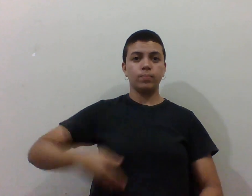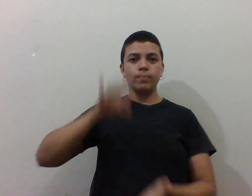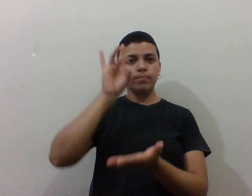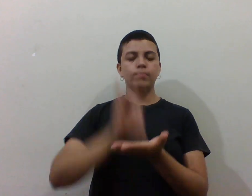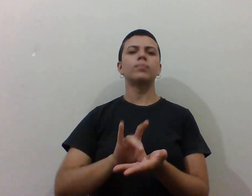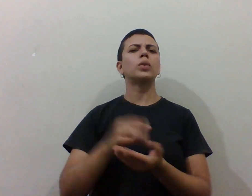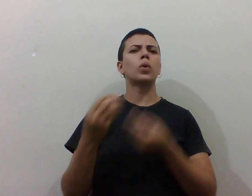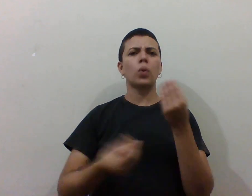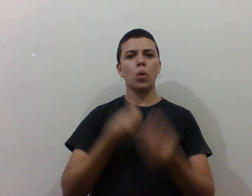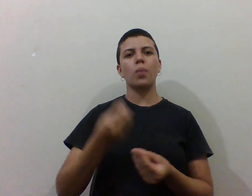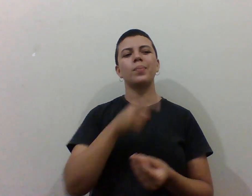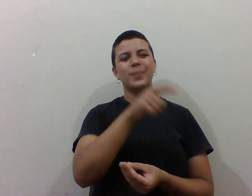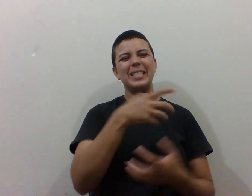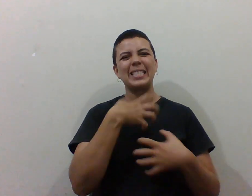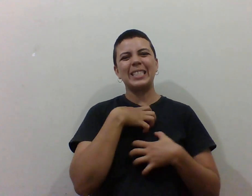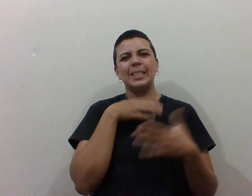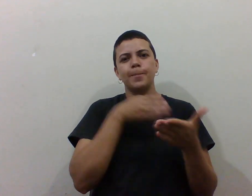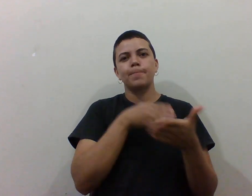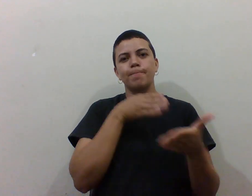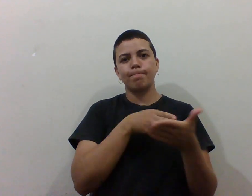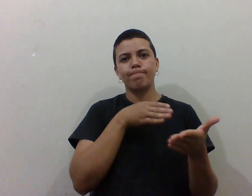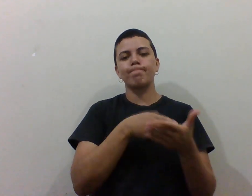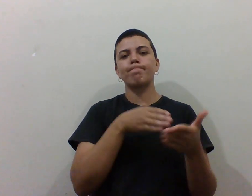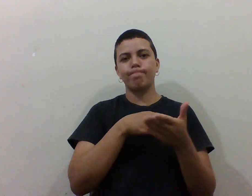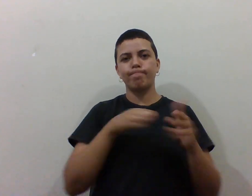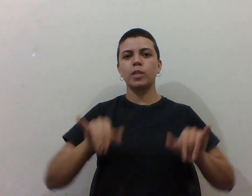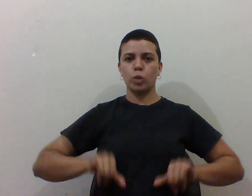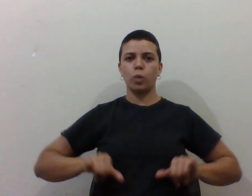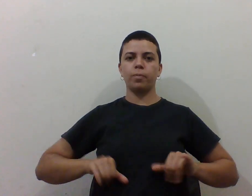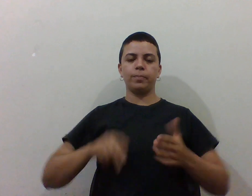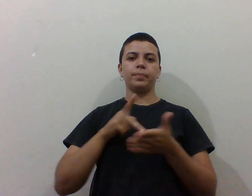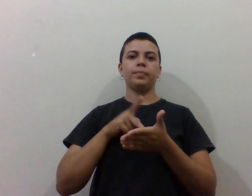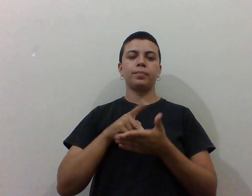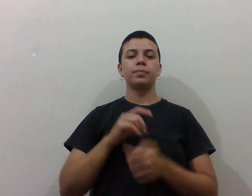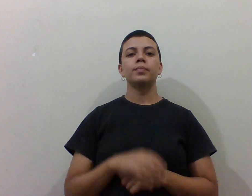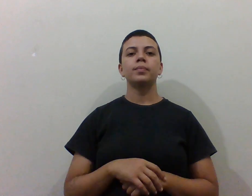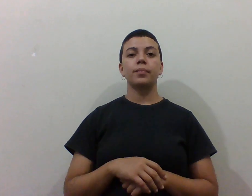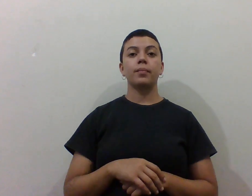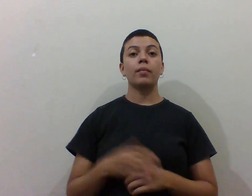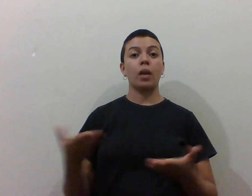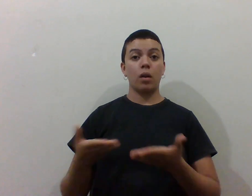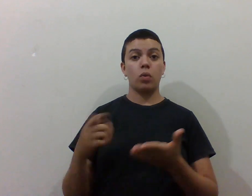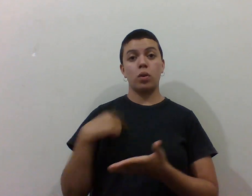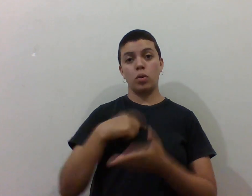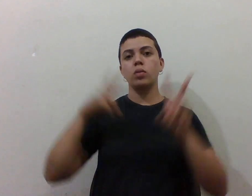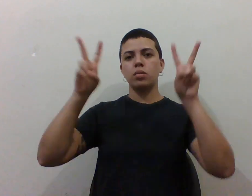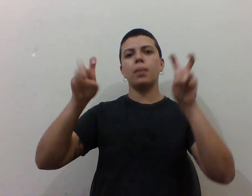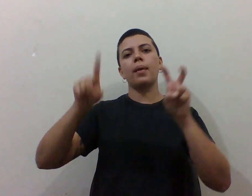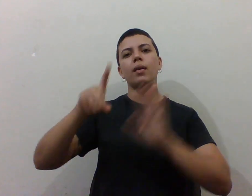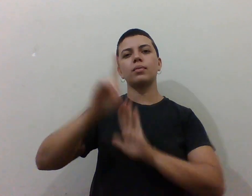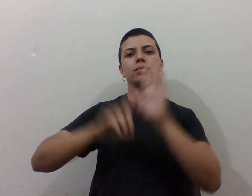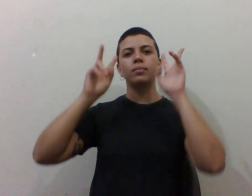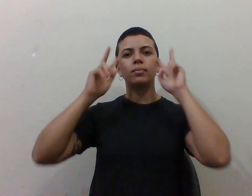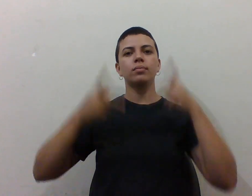elas enfrentam barreiras das mais diversas. Como o nosso povo vai falar sobre direitos humanos fundamentais numa perspectiva de